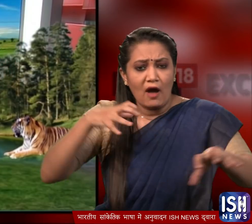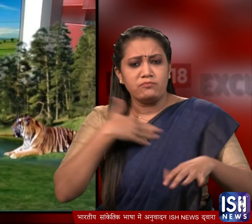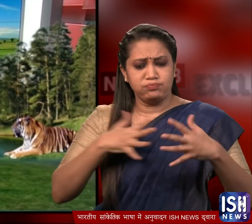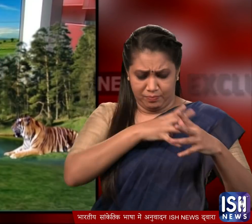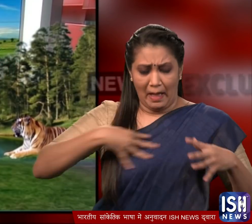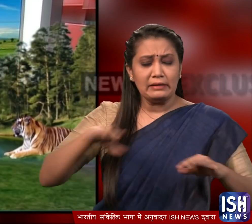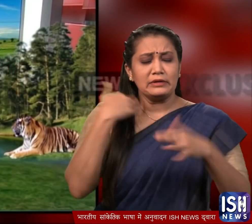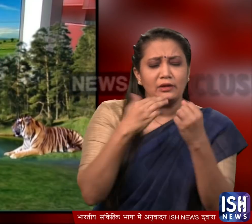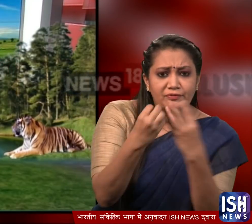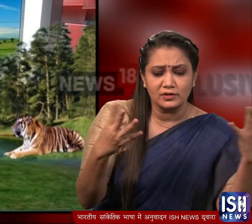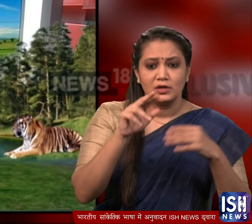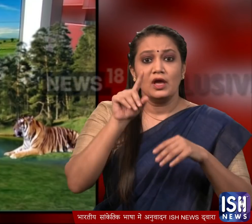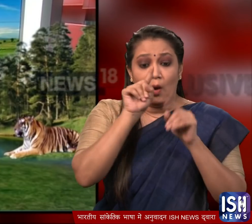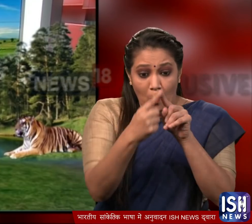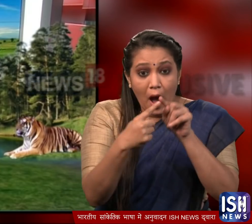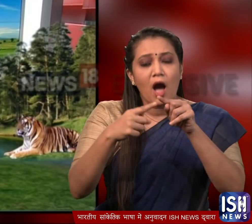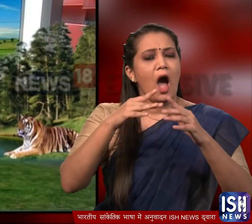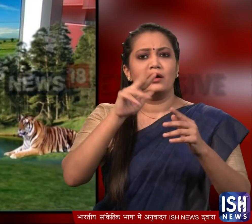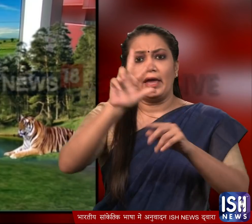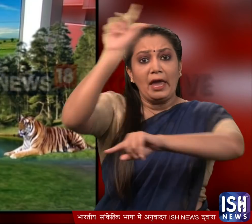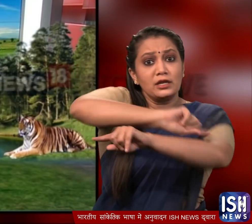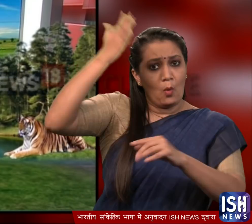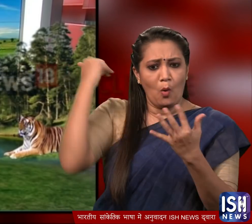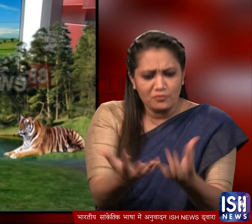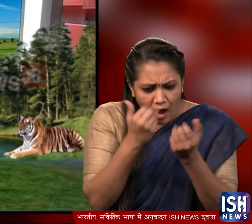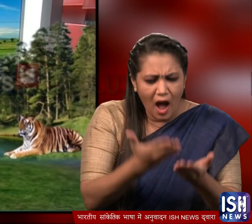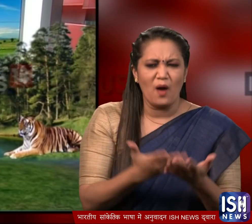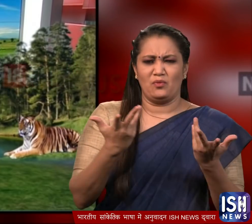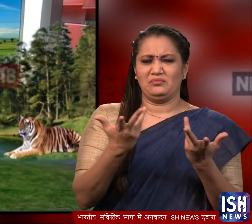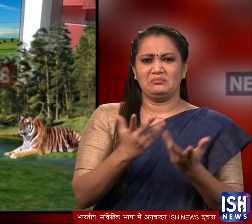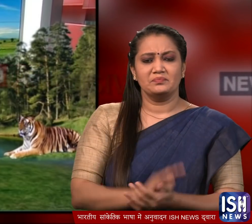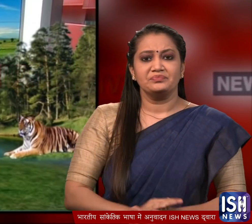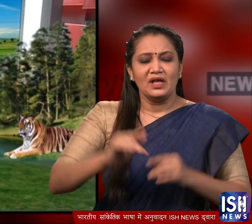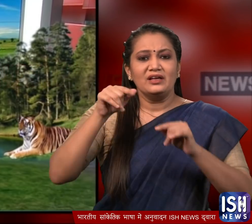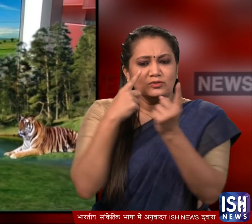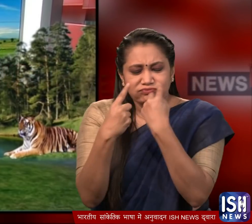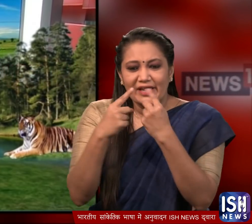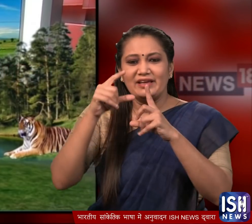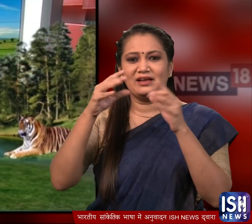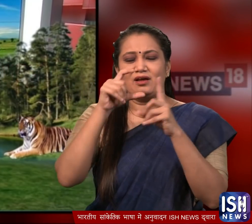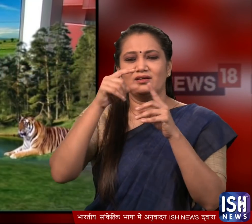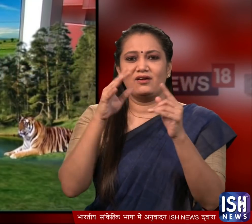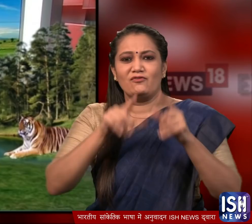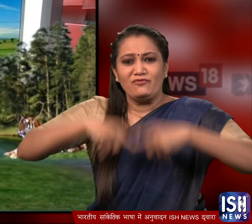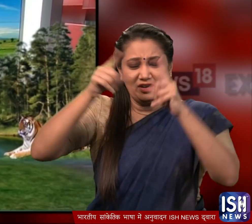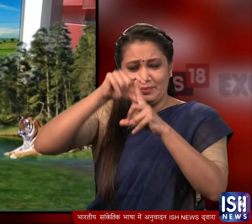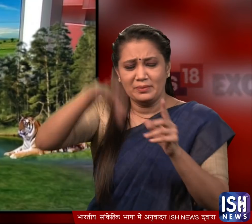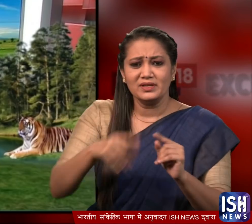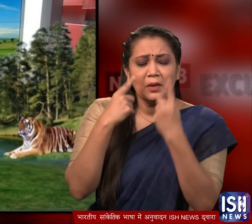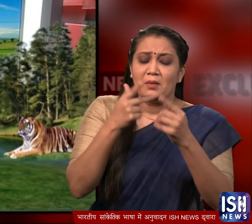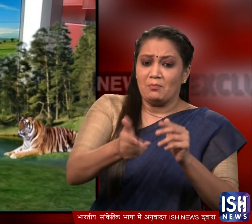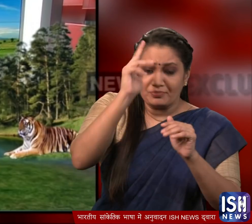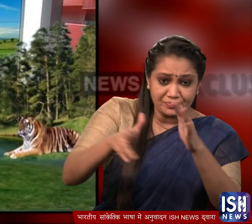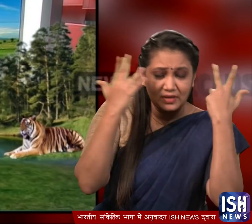शव मिले, जिनमें एक बाघ का शव करीब 8 दिन पुराना बताया जा रहा है। वन विभाग ने शुरुआती जांच में इसे बाघ के शिकार का मामला